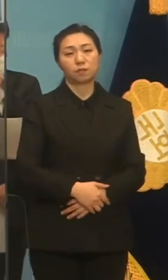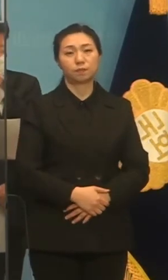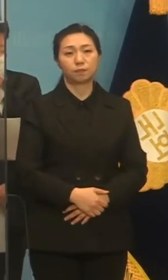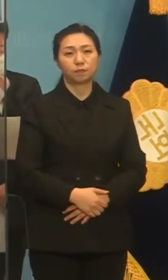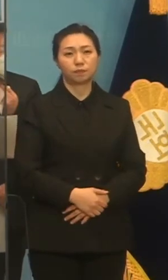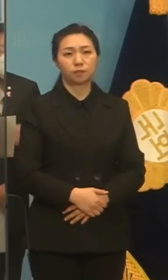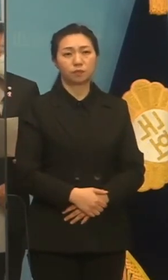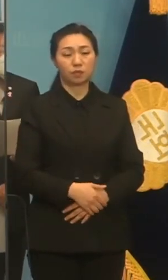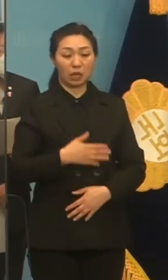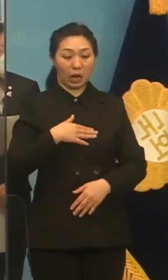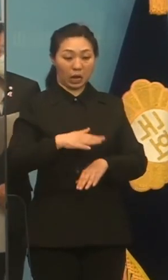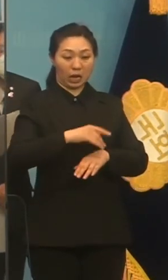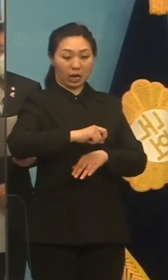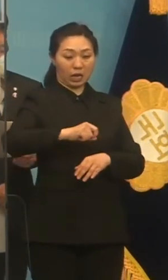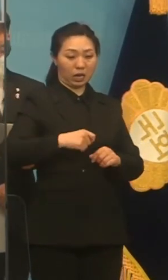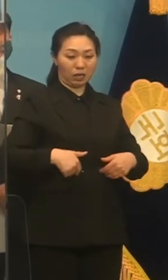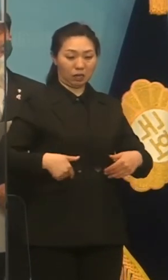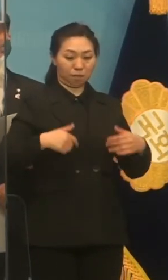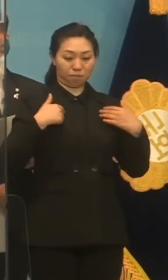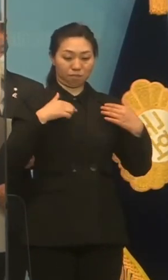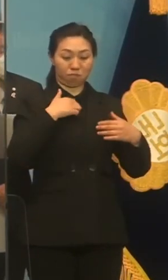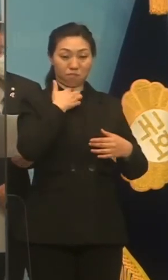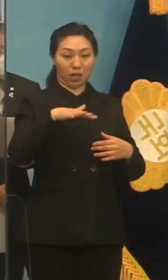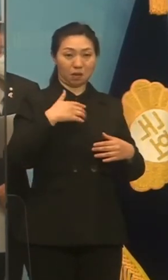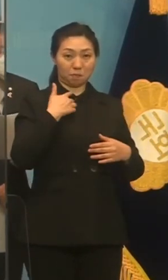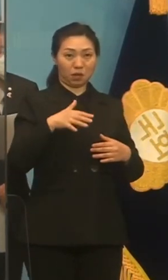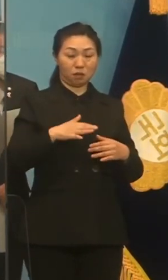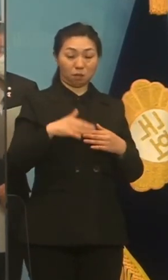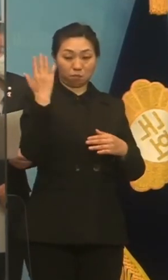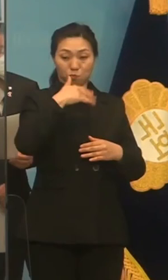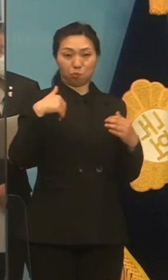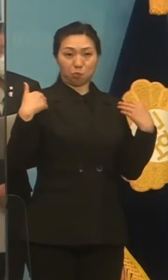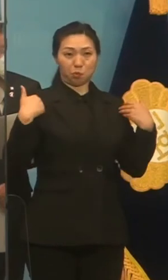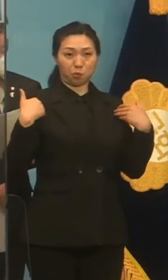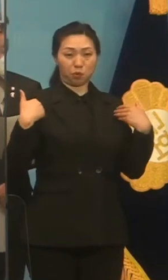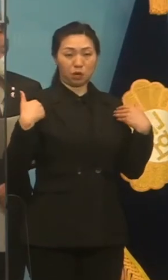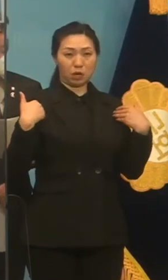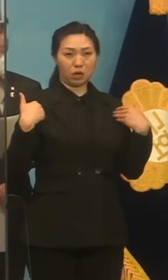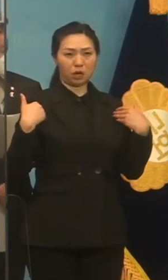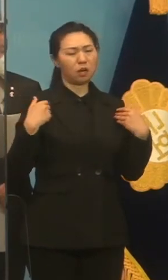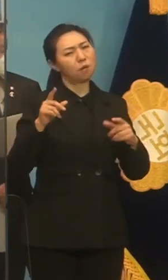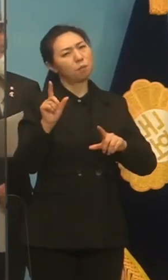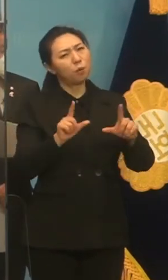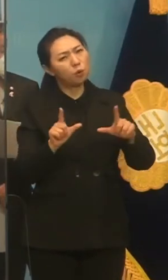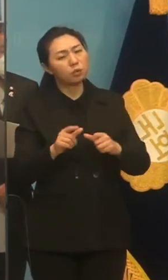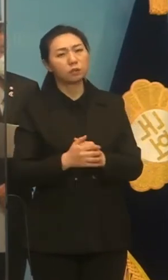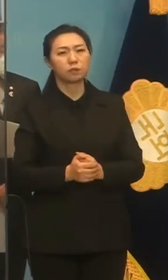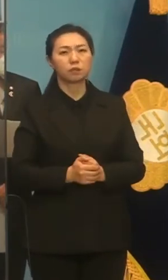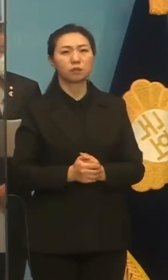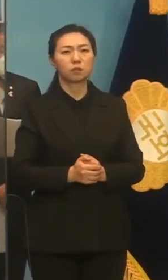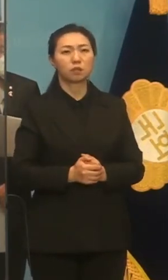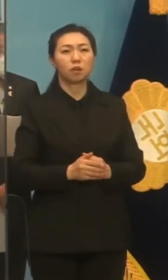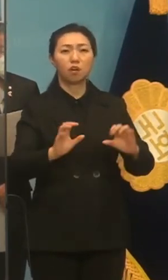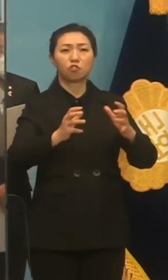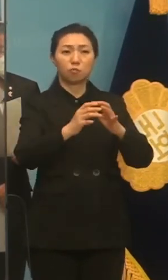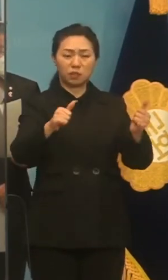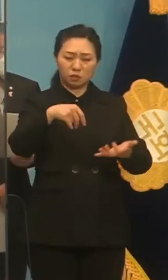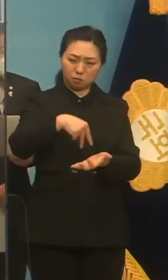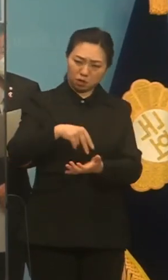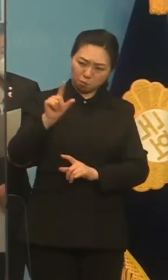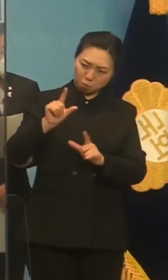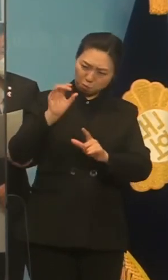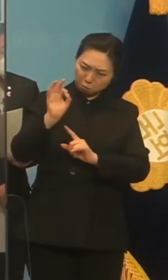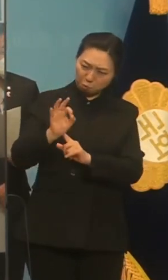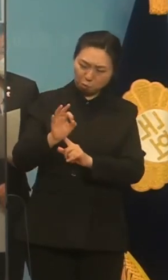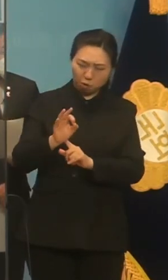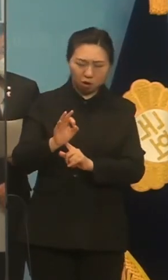해가 4편을 아래 빽을 해 본다 이런 표현은 국민들 눕게 그렇게 자기